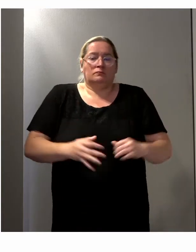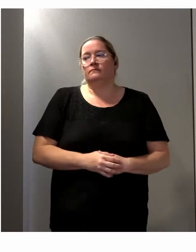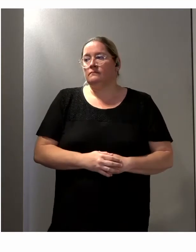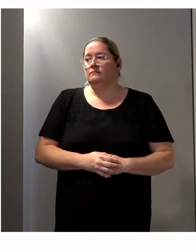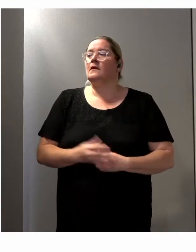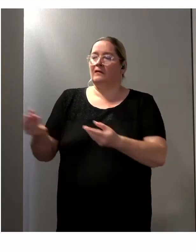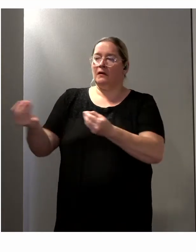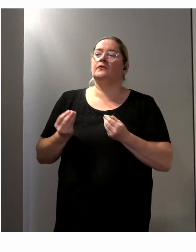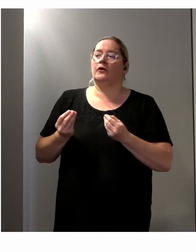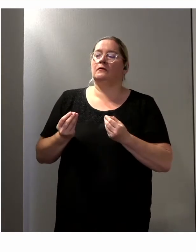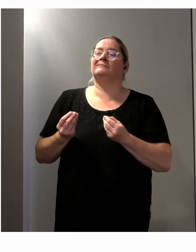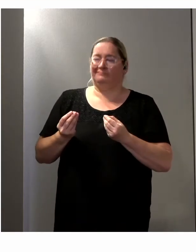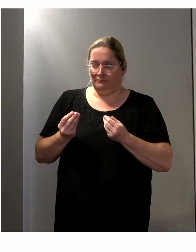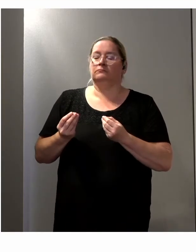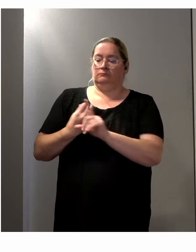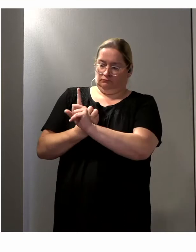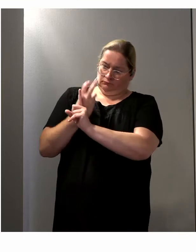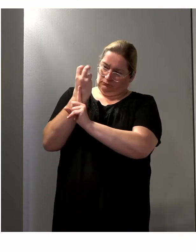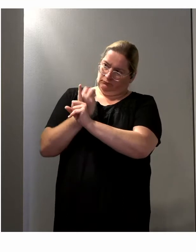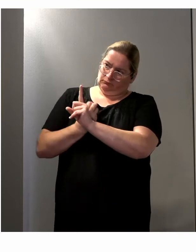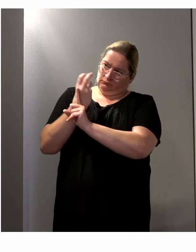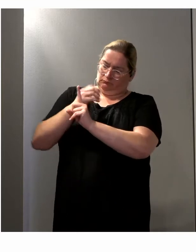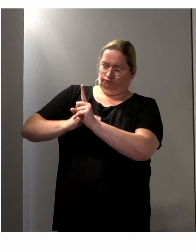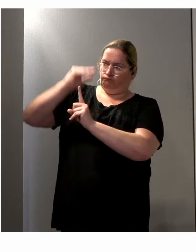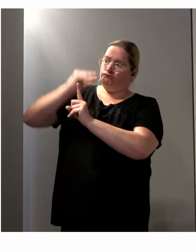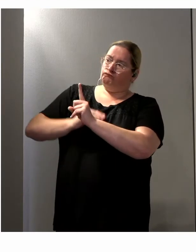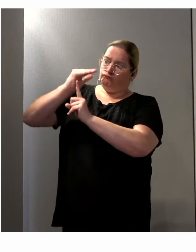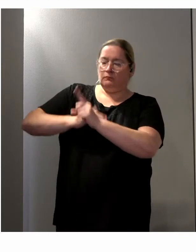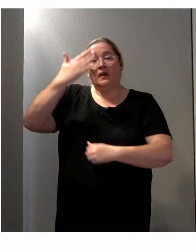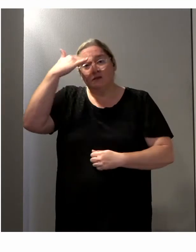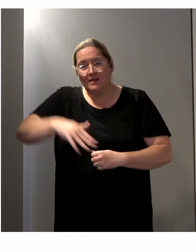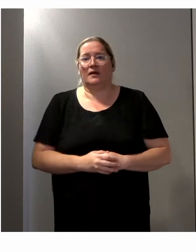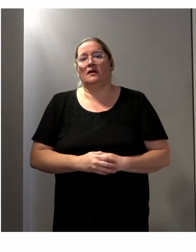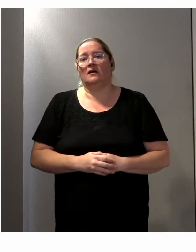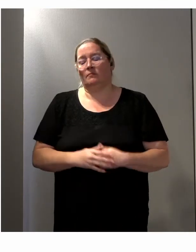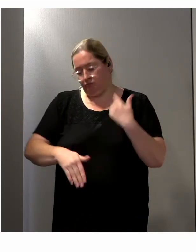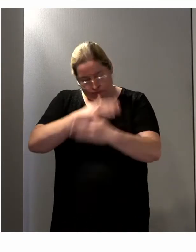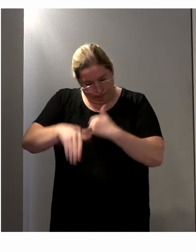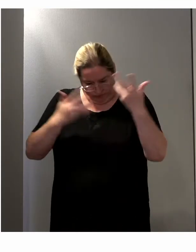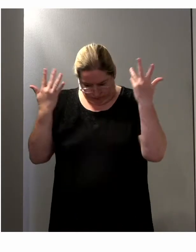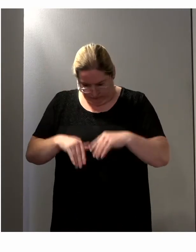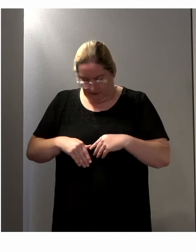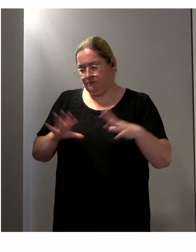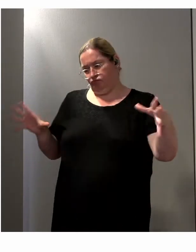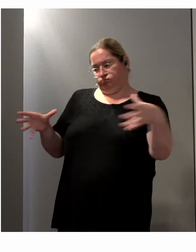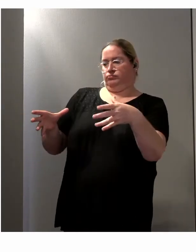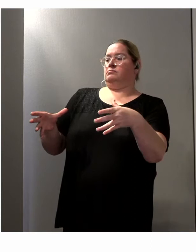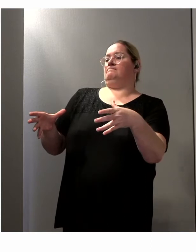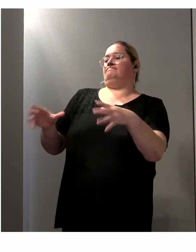du coup, ça nous permet d'isoler statistiquement des personnes que l'on va, en ce sens-là, qualifier en situation de